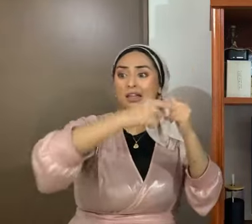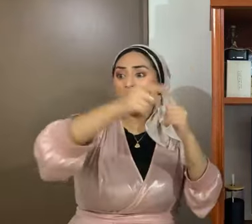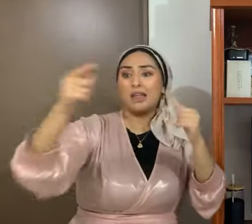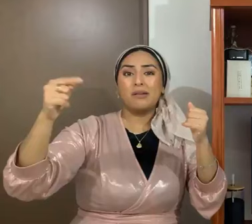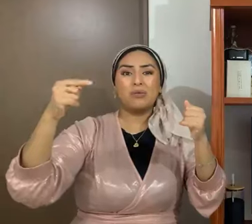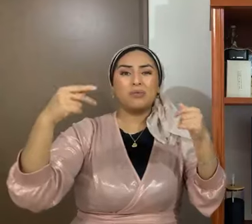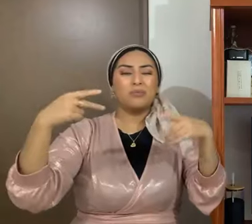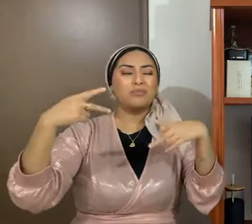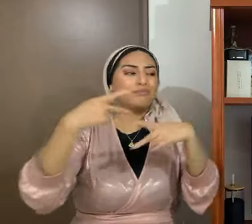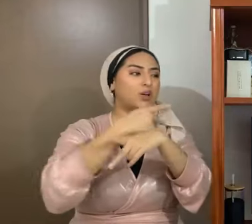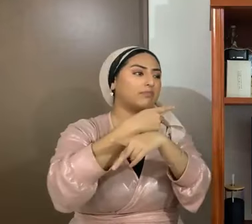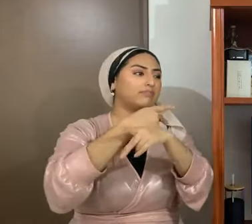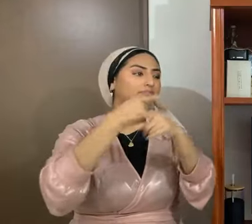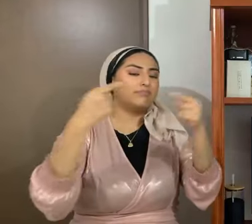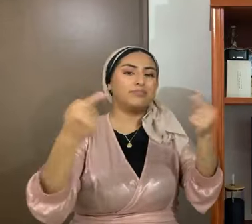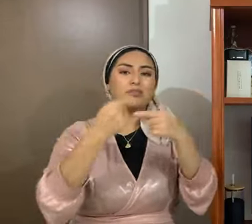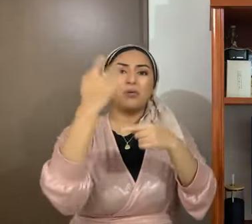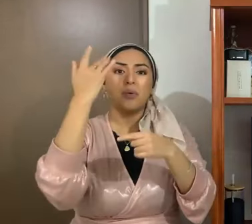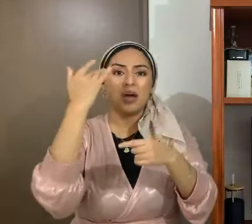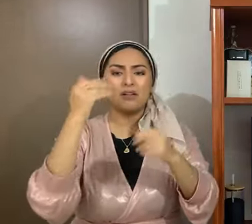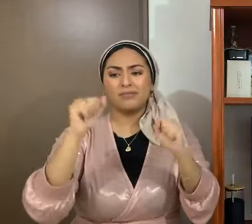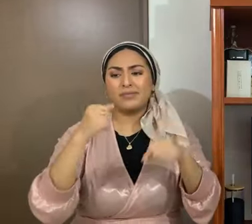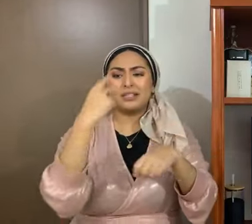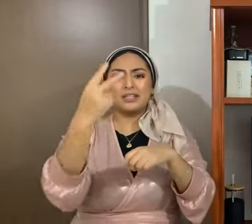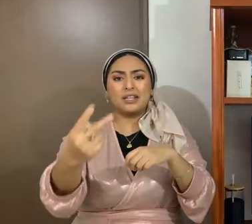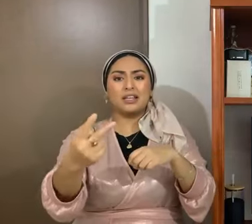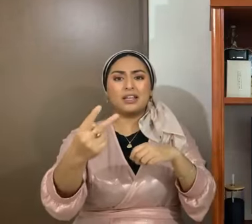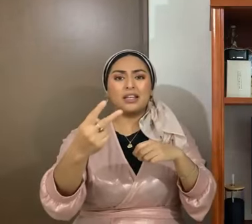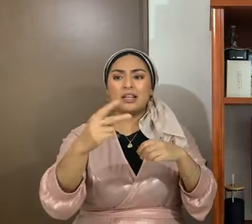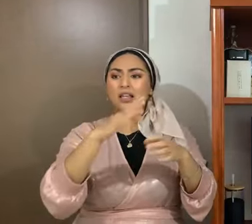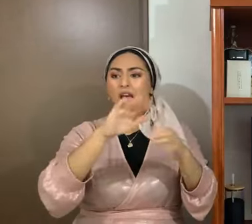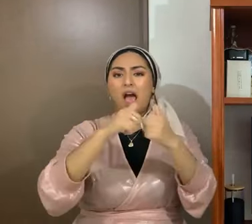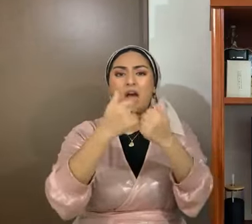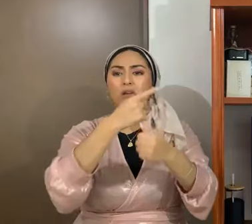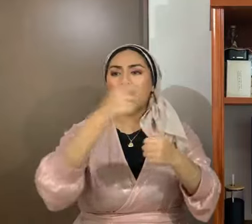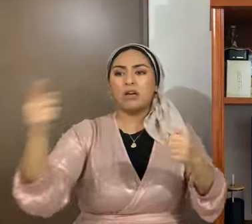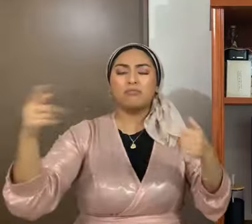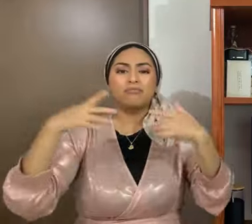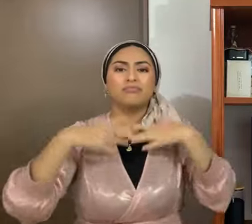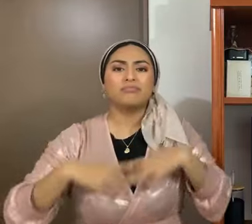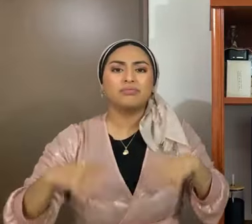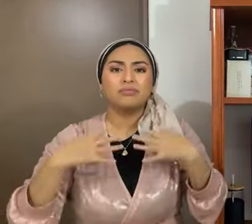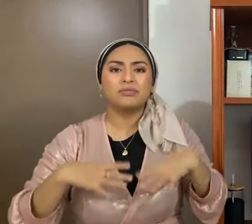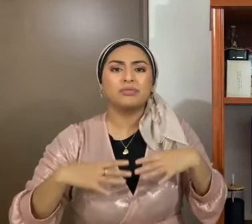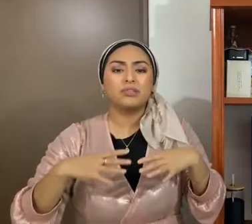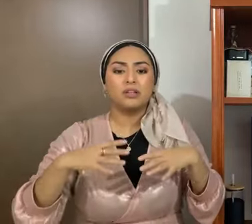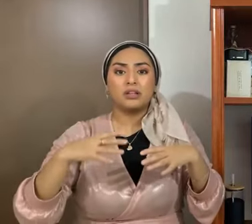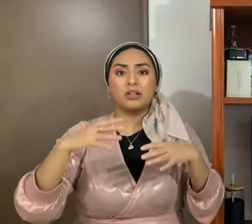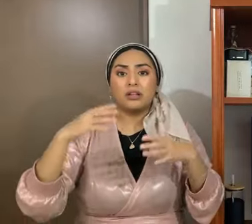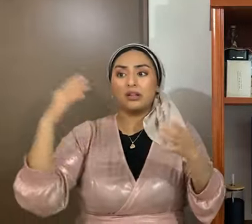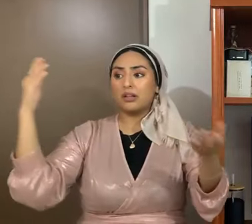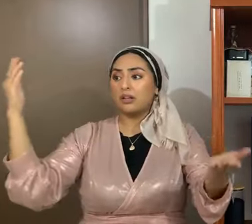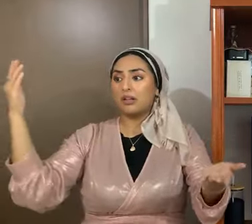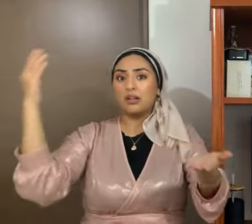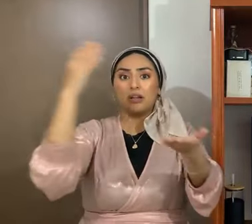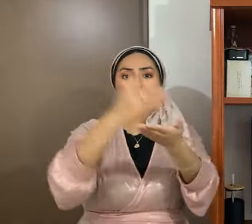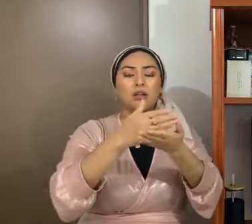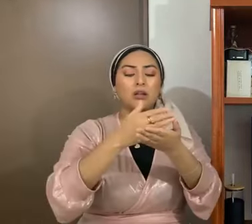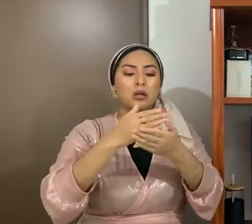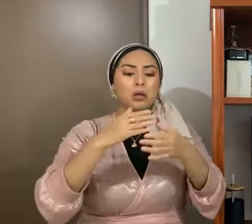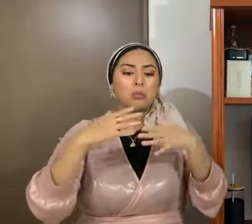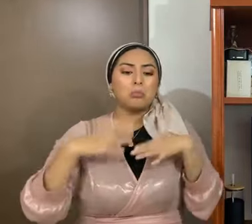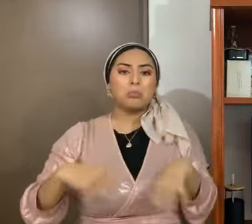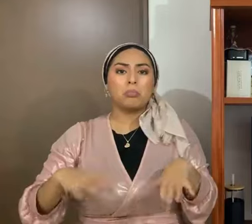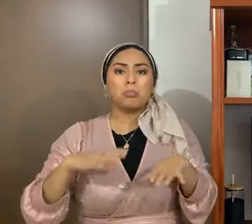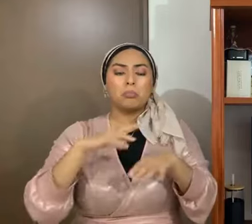en peor condición espiritual. ¿Por qué? Porque se notaba desde su forma de vestir. Quien llegaba en una vestimenta